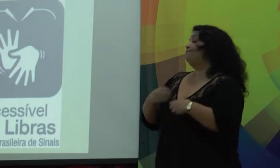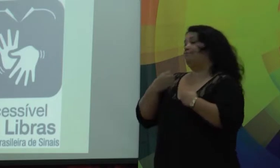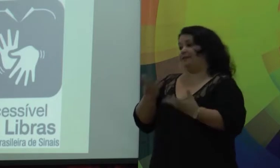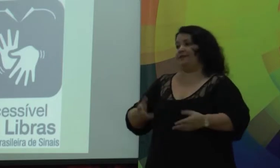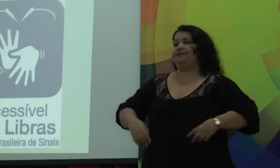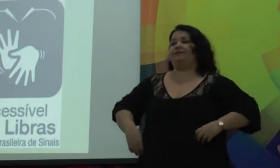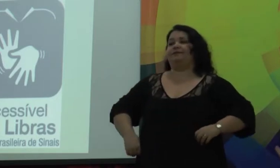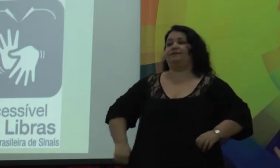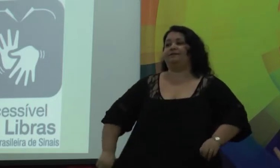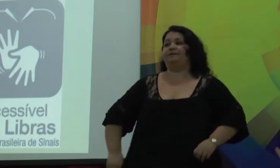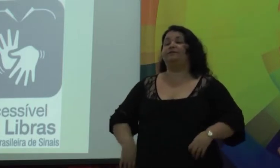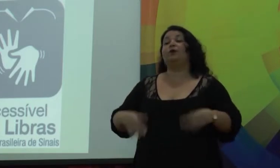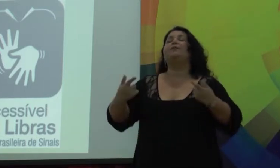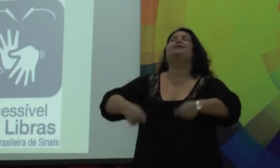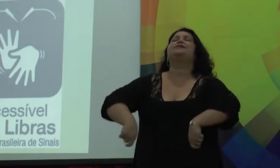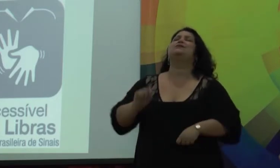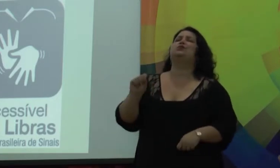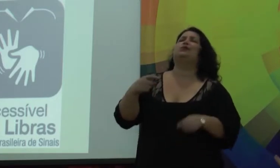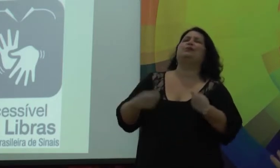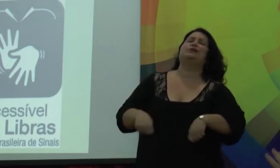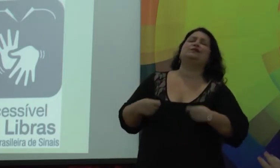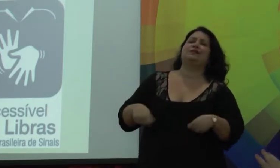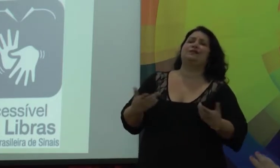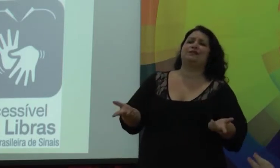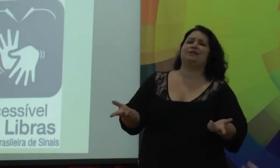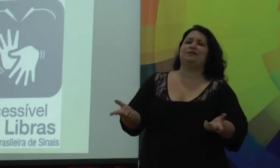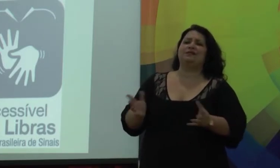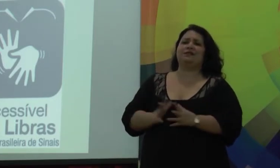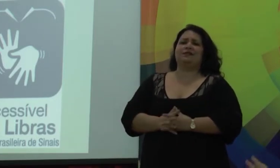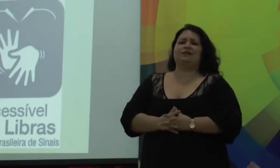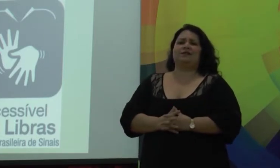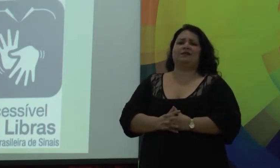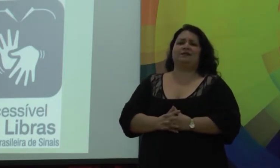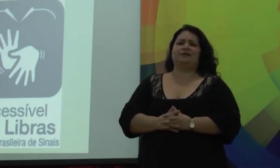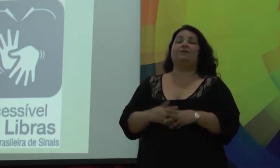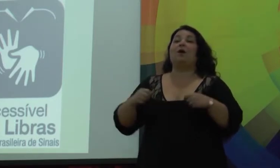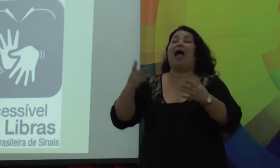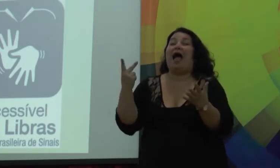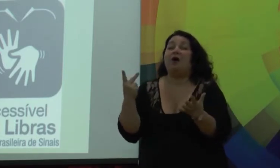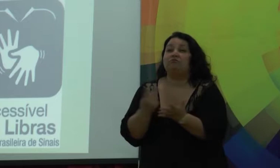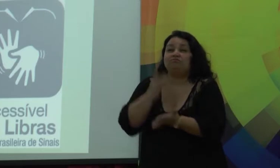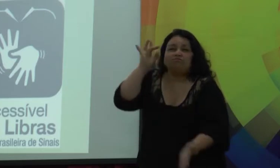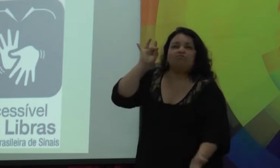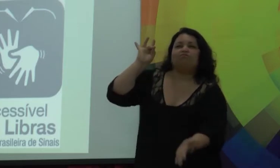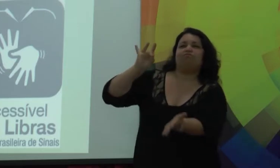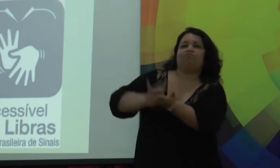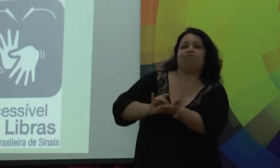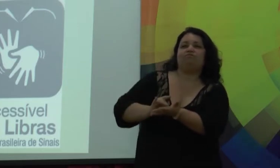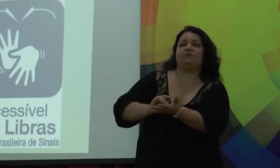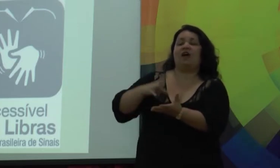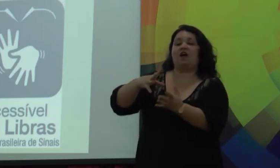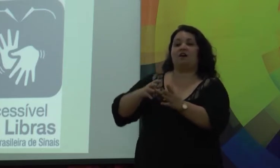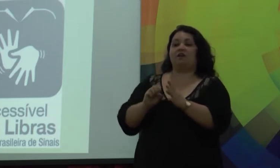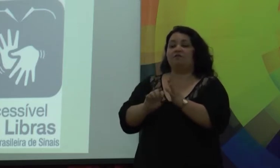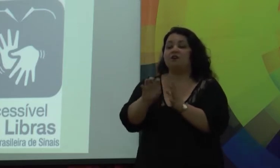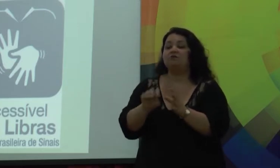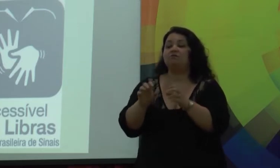Bom, o que que nós precisamos então para que aconteça a evangelização dos filhos na casa